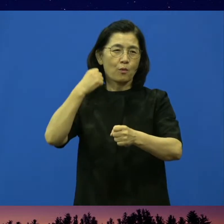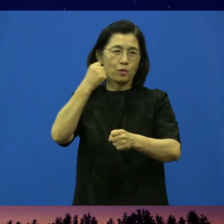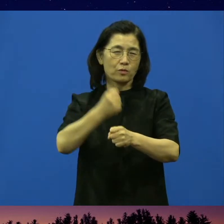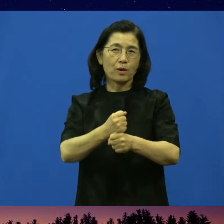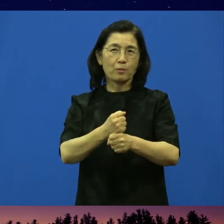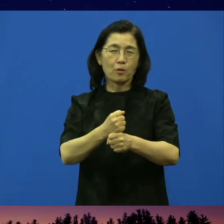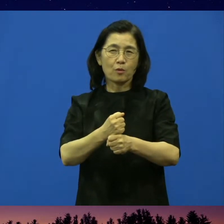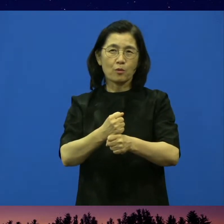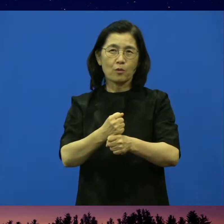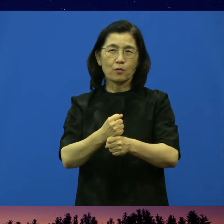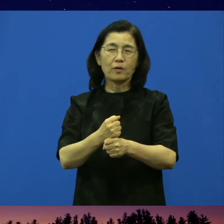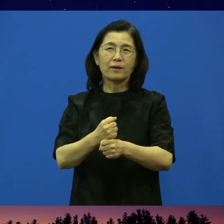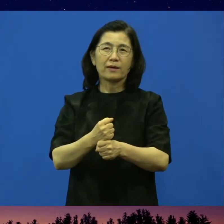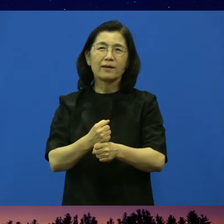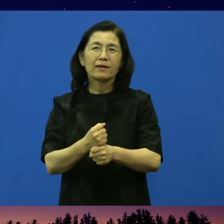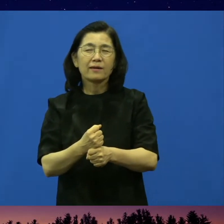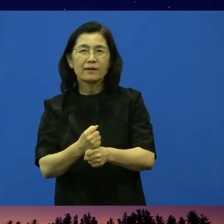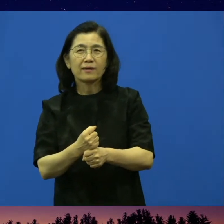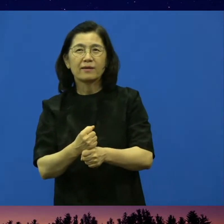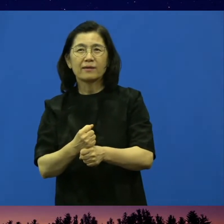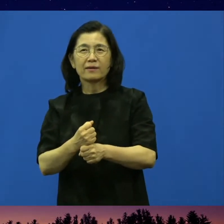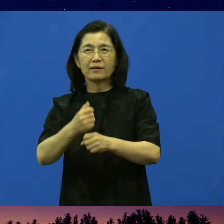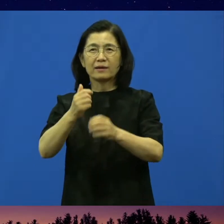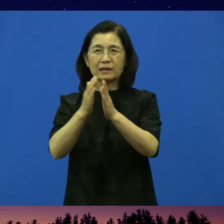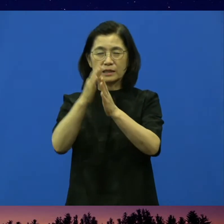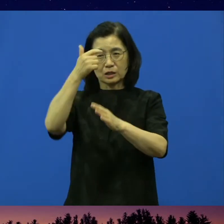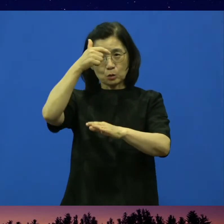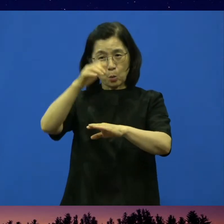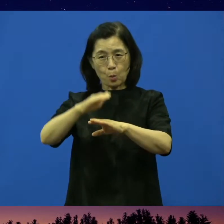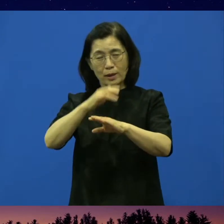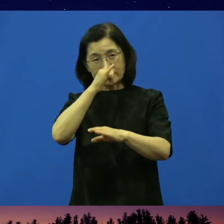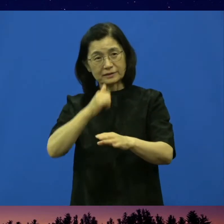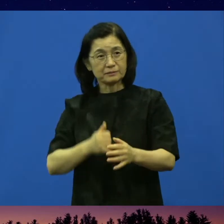물권을 아무리 가지고 있어도 소용없어요.